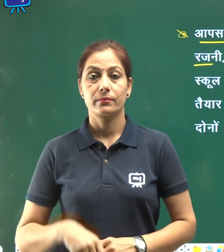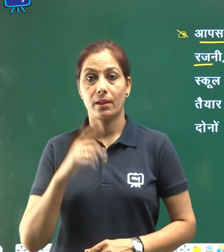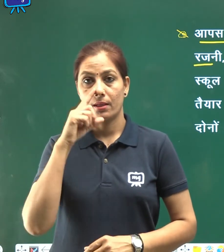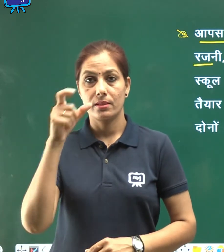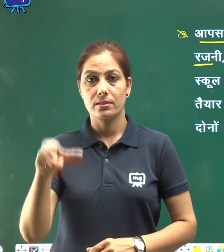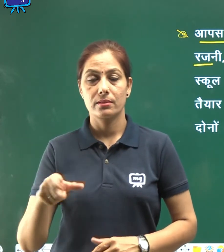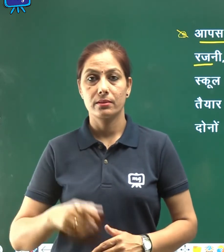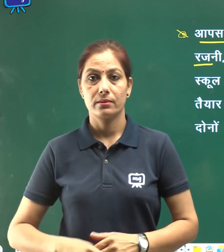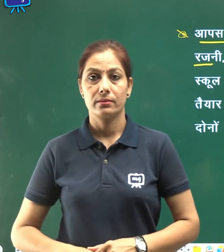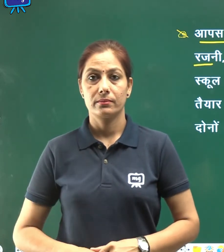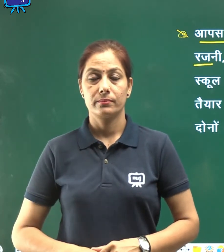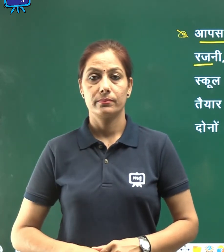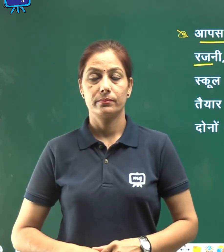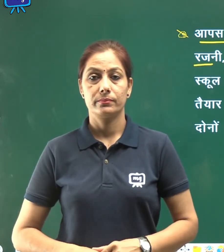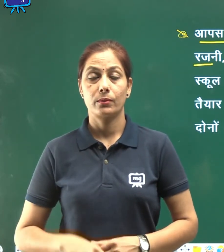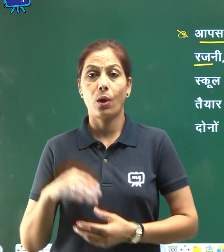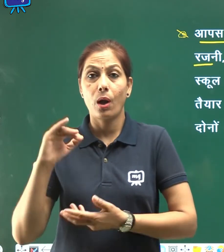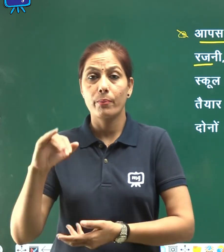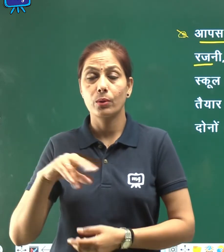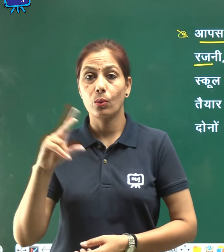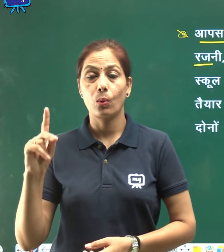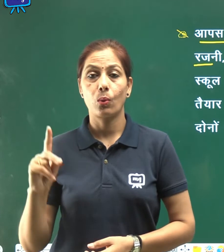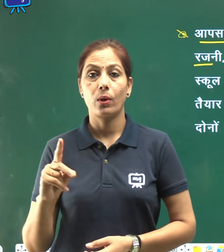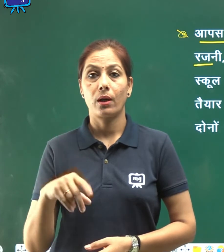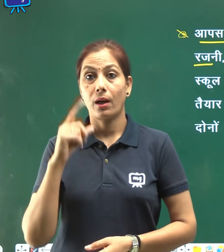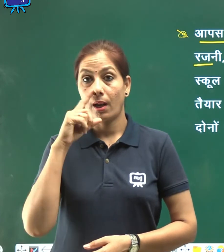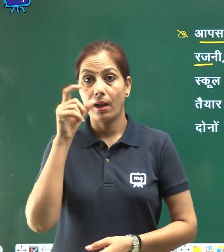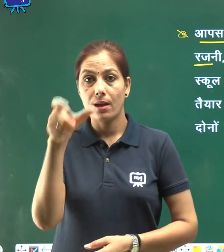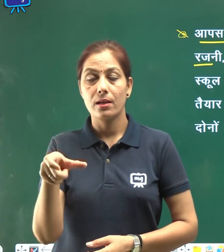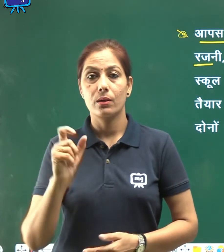रजनी अमित व लीला को